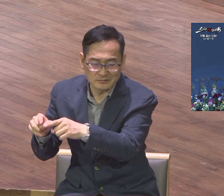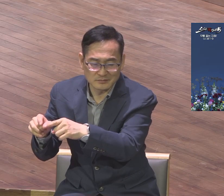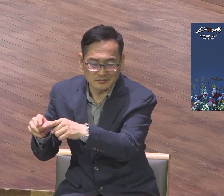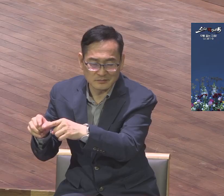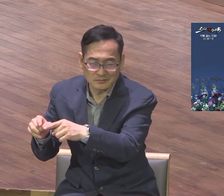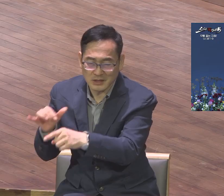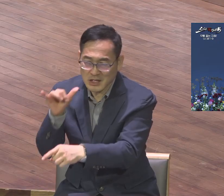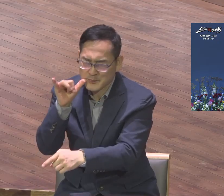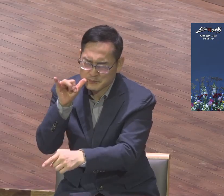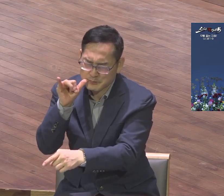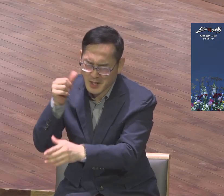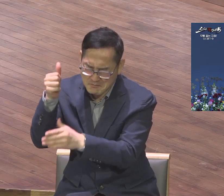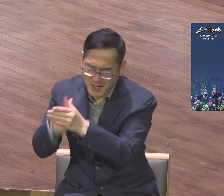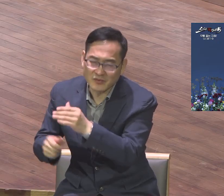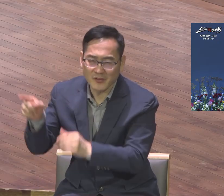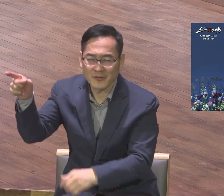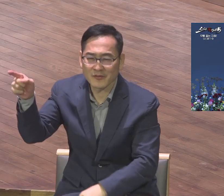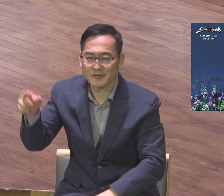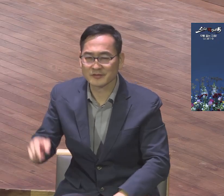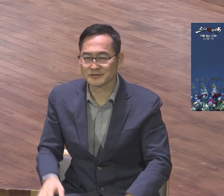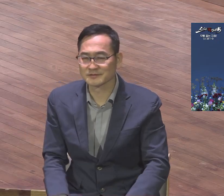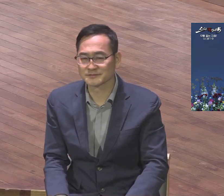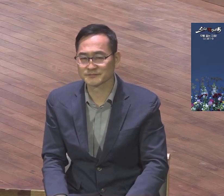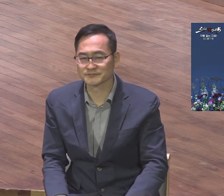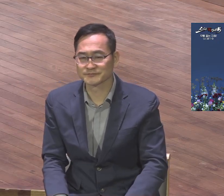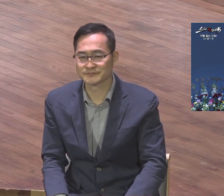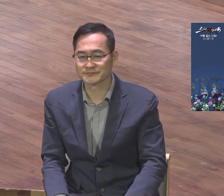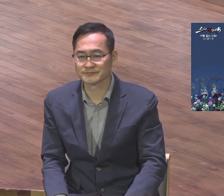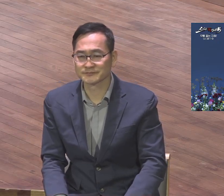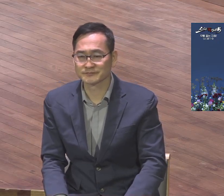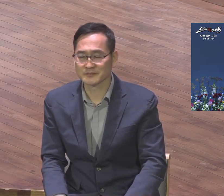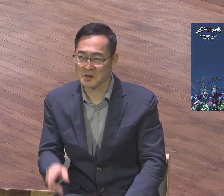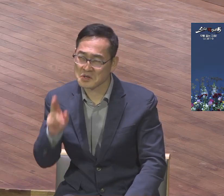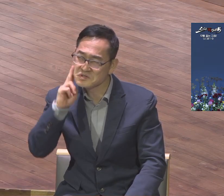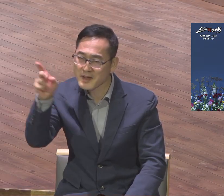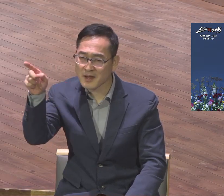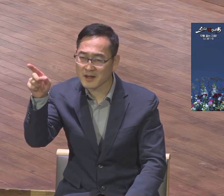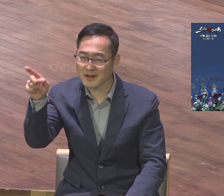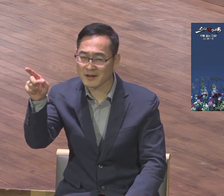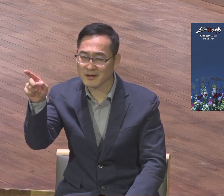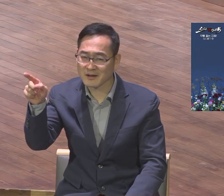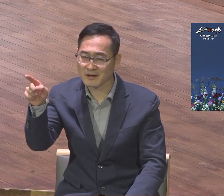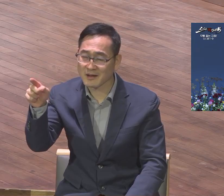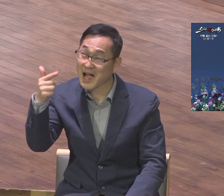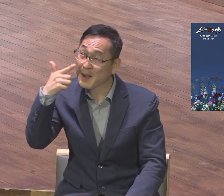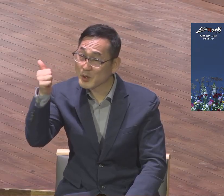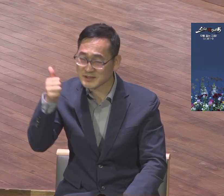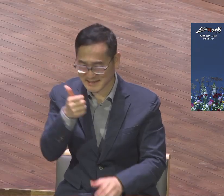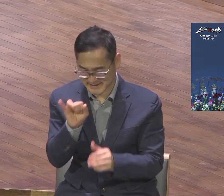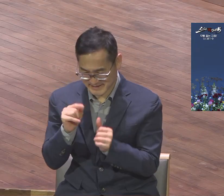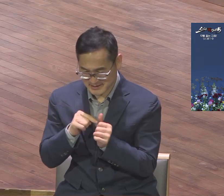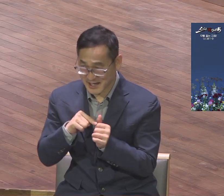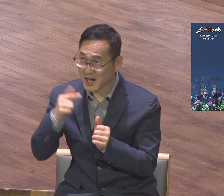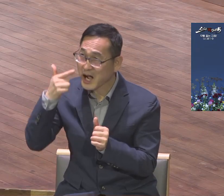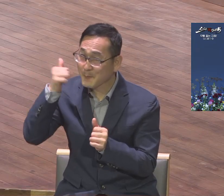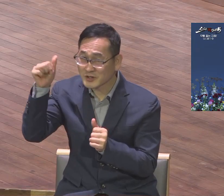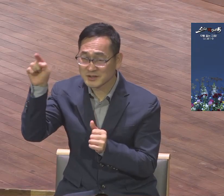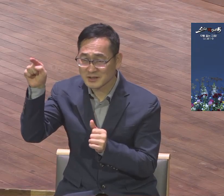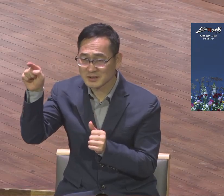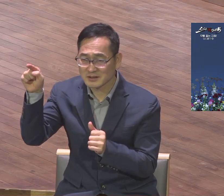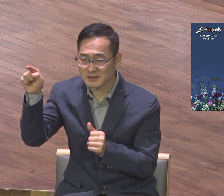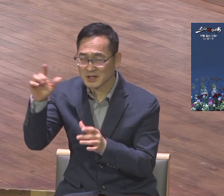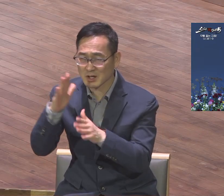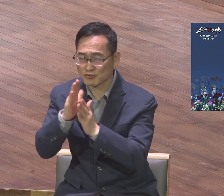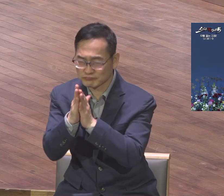숭배에 빠졌던 그런 왕이었어요. 이 아스 왕은 히스기야의 아버지 아스 왕은